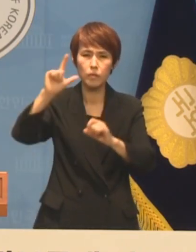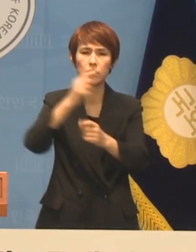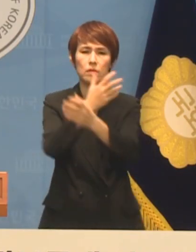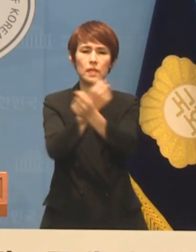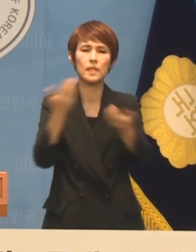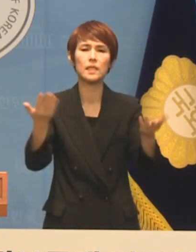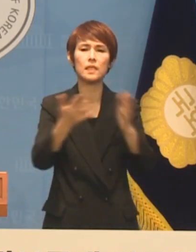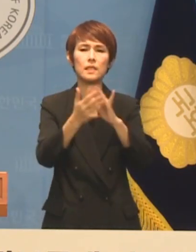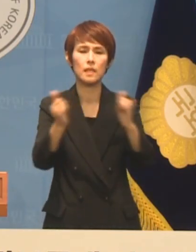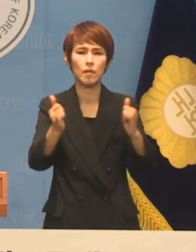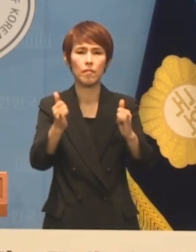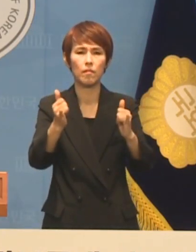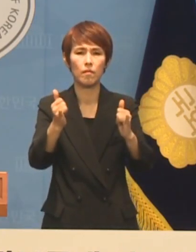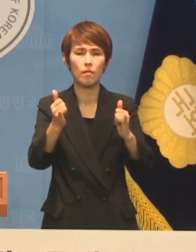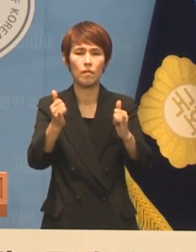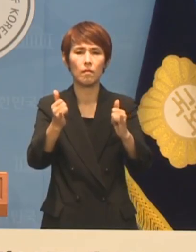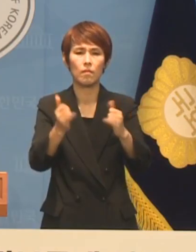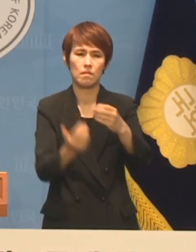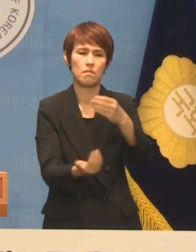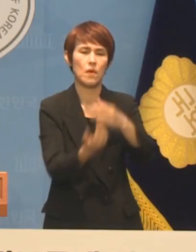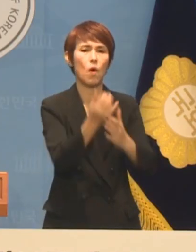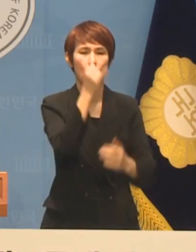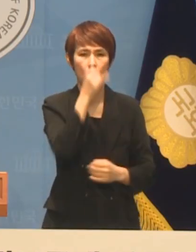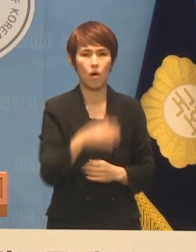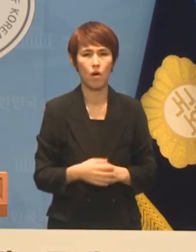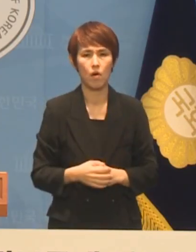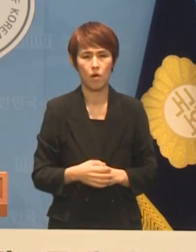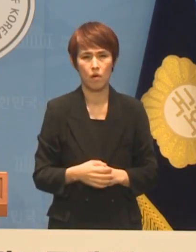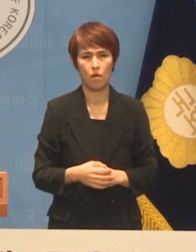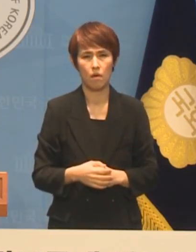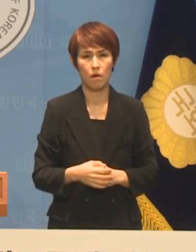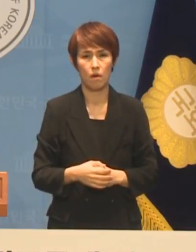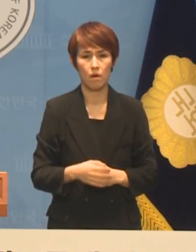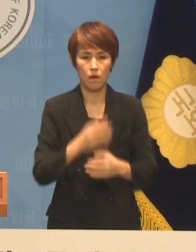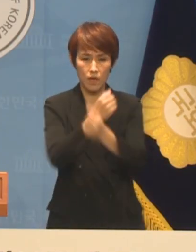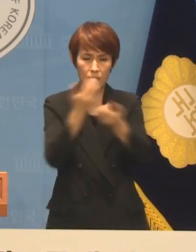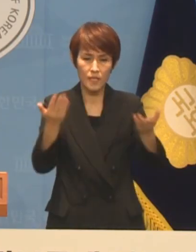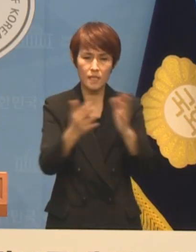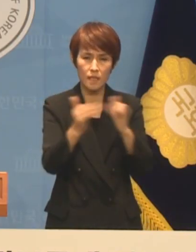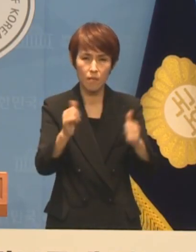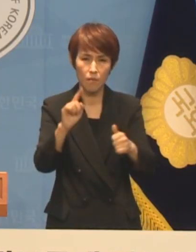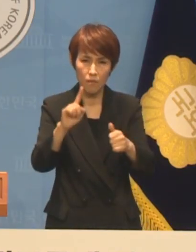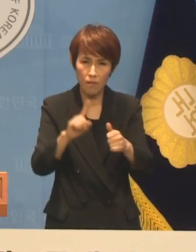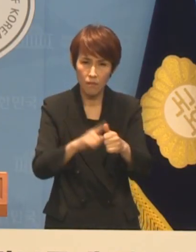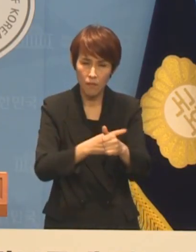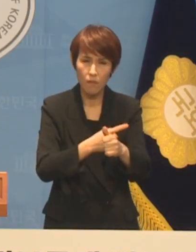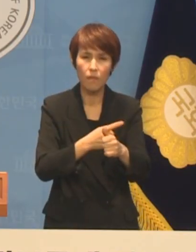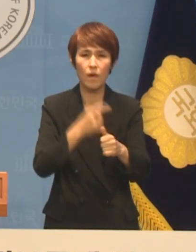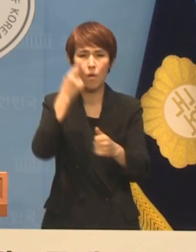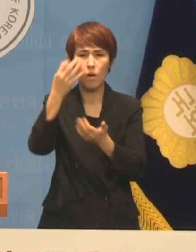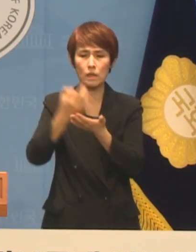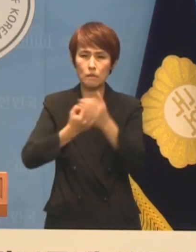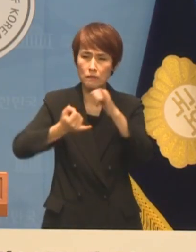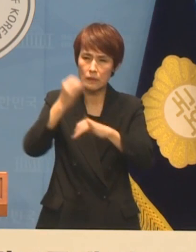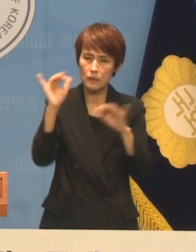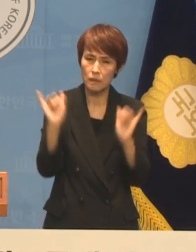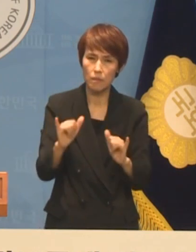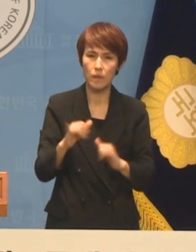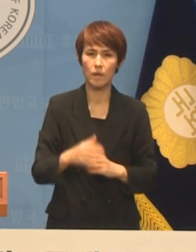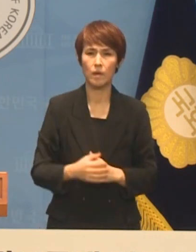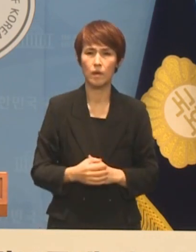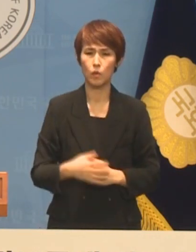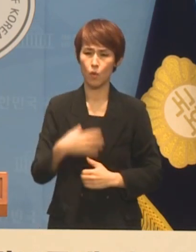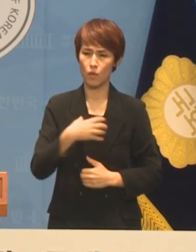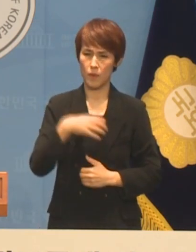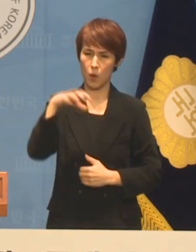비정규직들에게 발생합니다. 비정규직이라 모진 갑질을 감내해야 되고 체불 임금과 생사를 거는